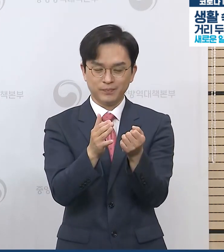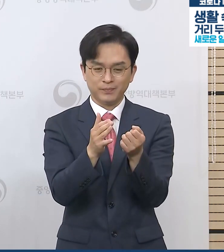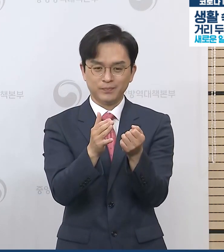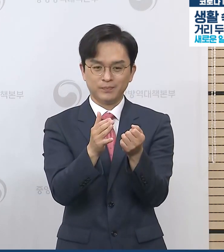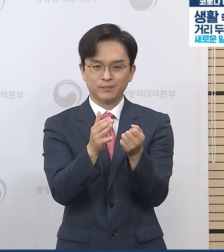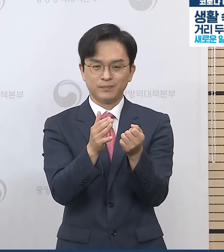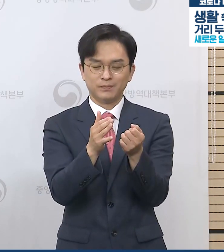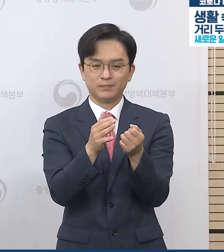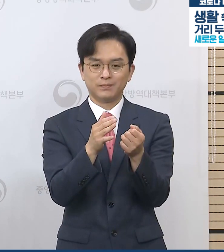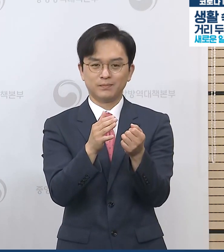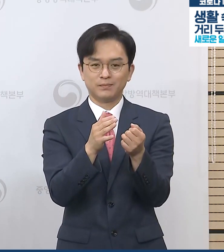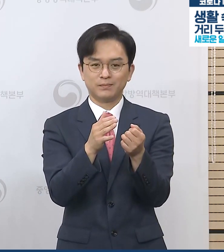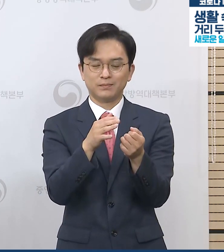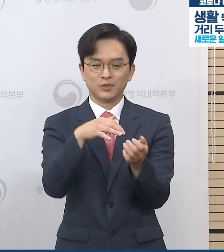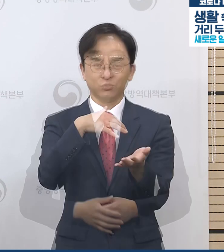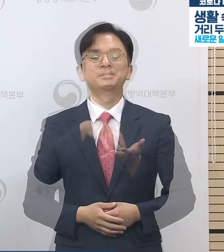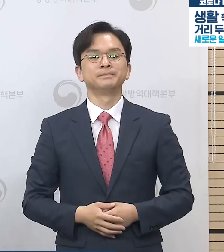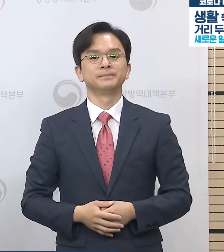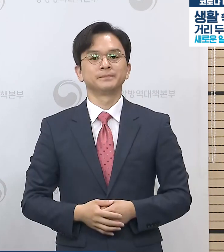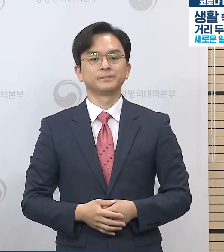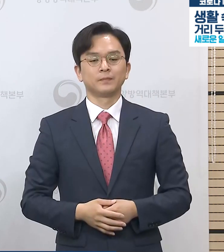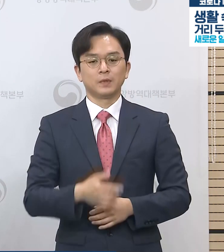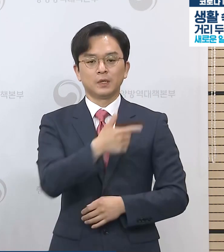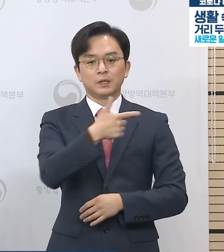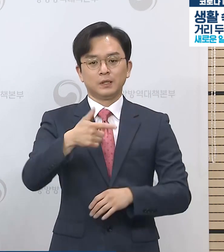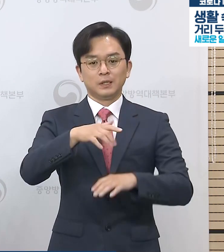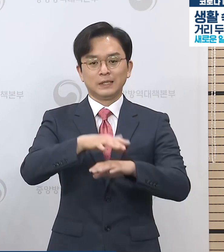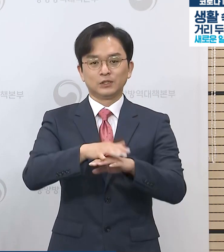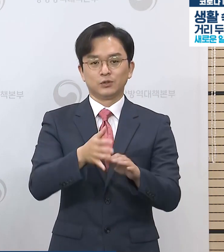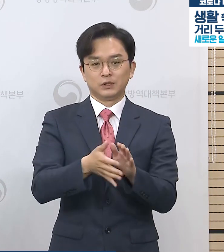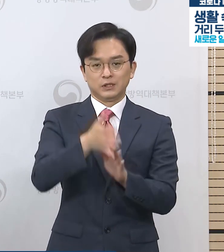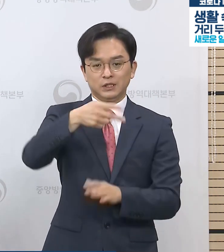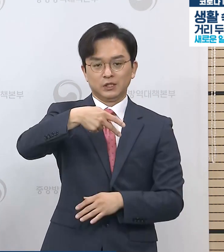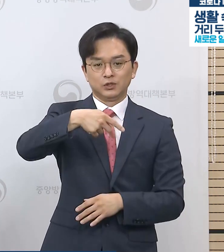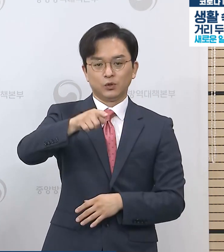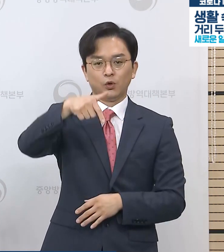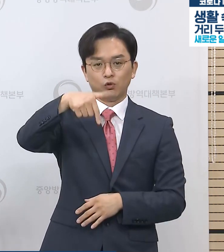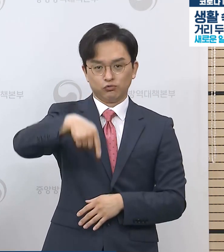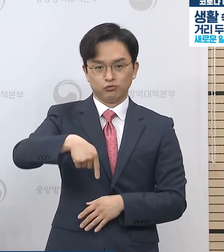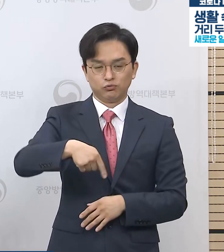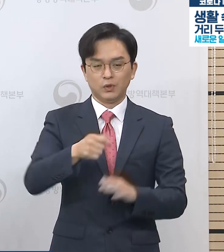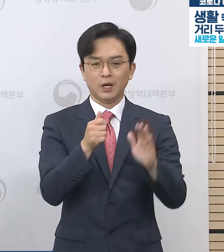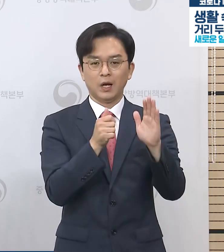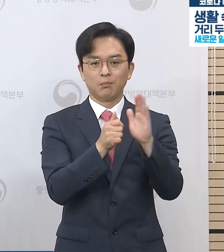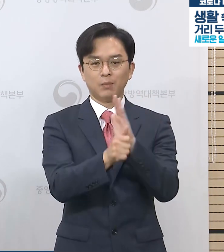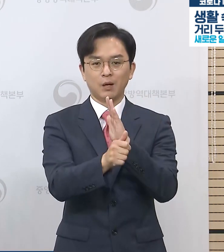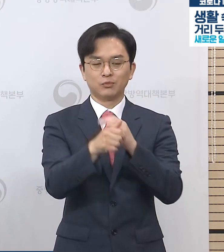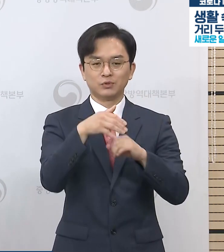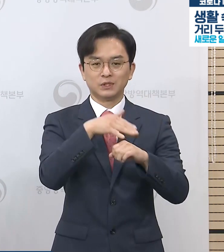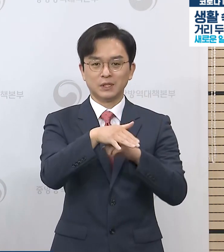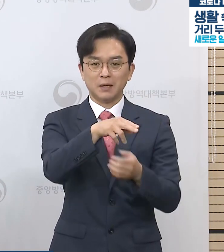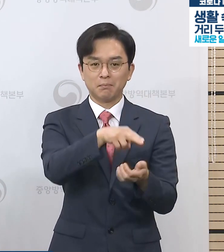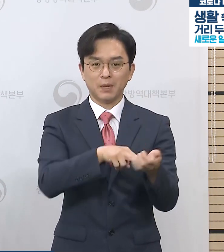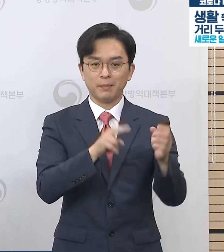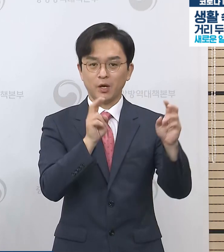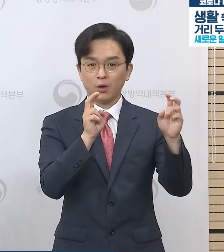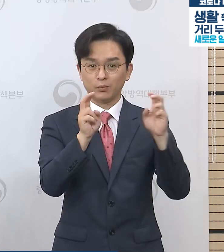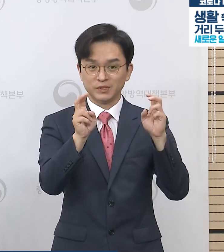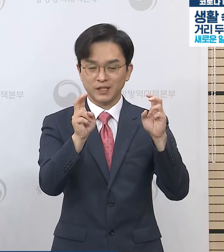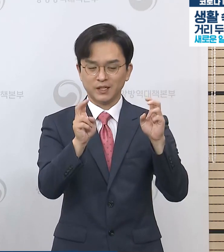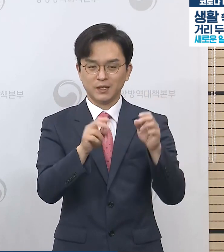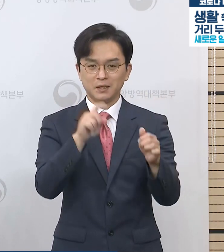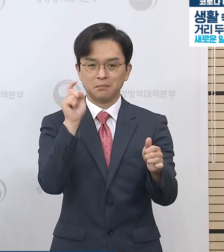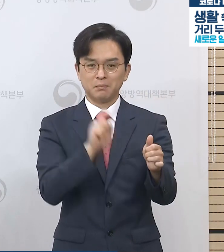총 202명이 확진되었고, 대전시 서구 방문 판매 관련해서 8명이 추가로